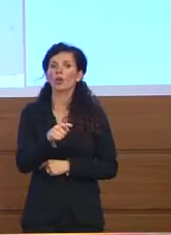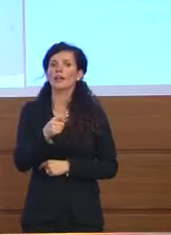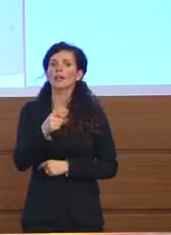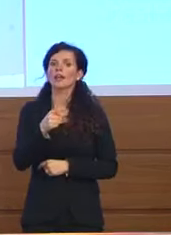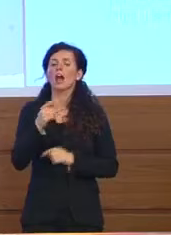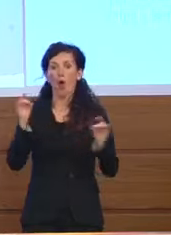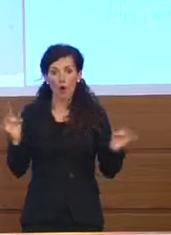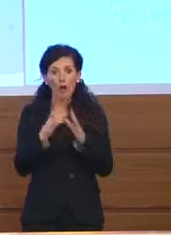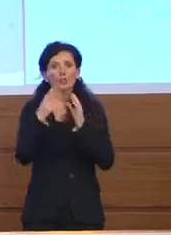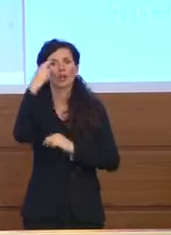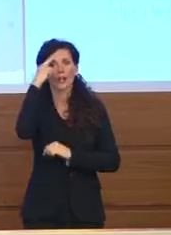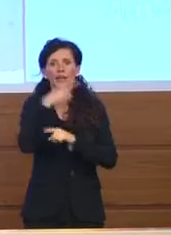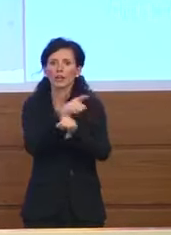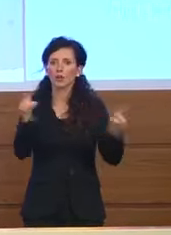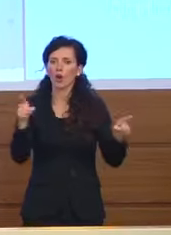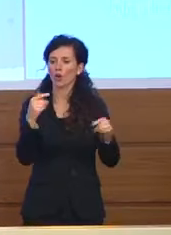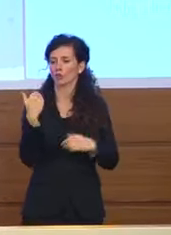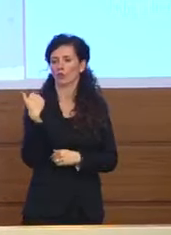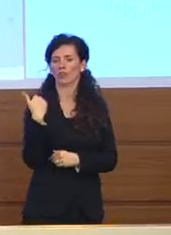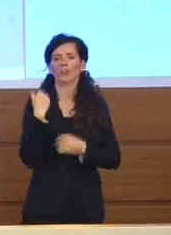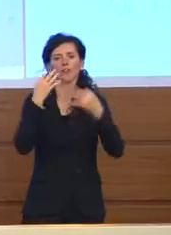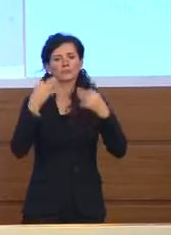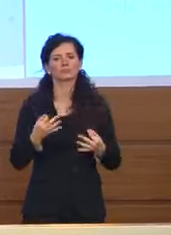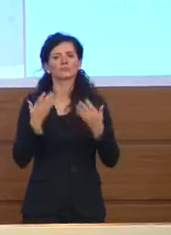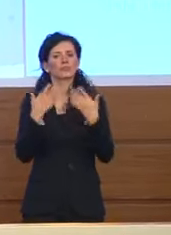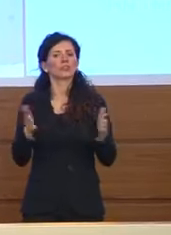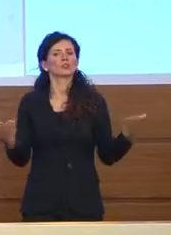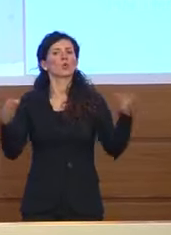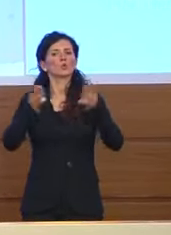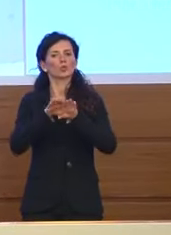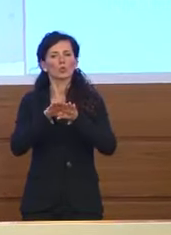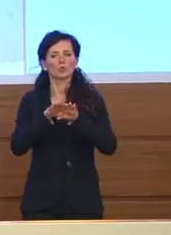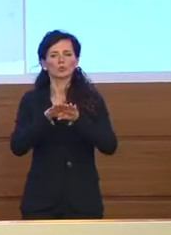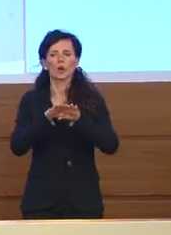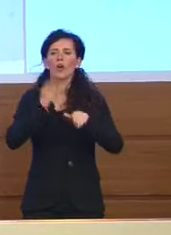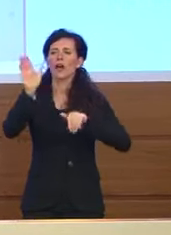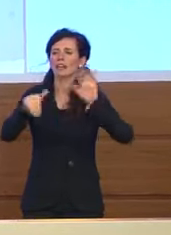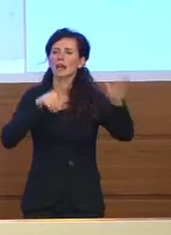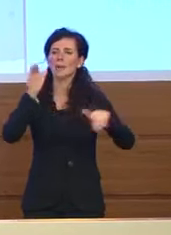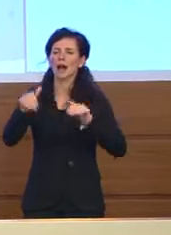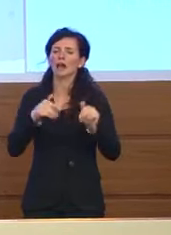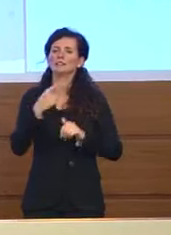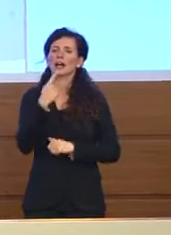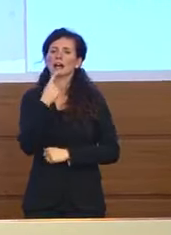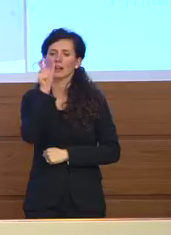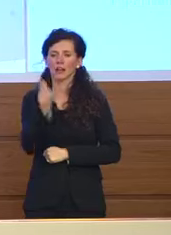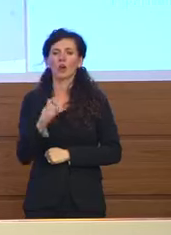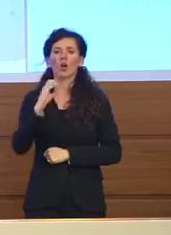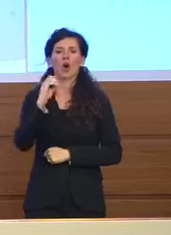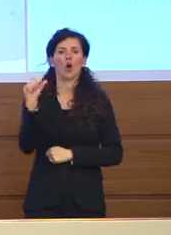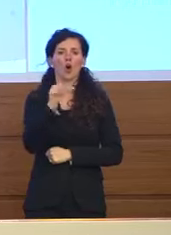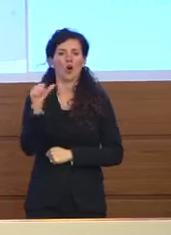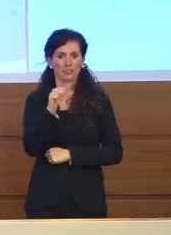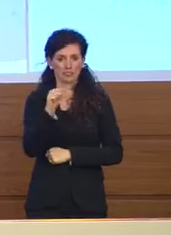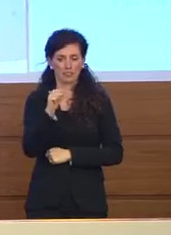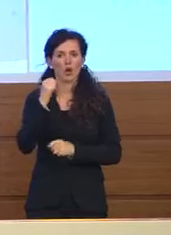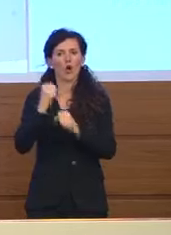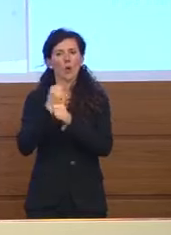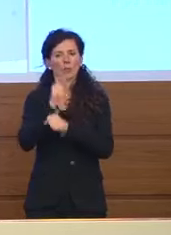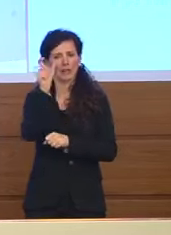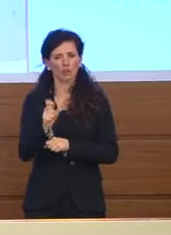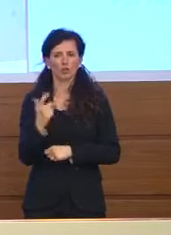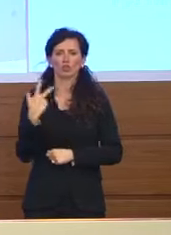la chiamata per individuare operatori socio sanitari da destinare agli istituti